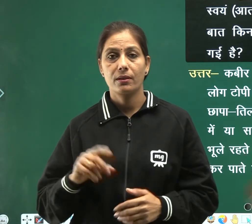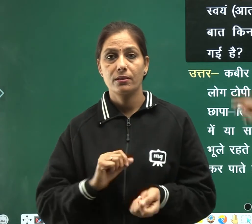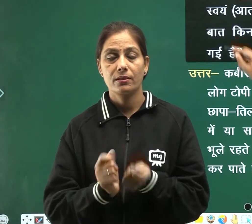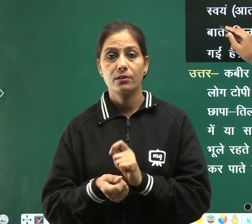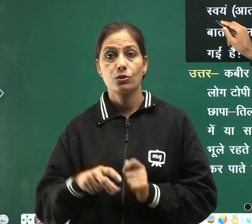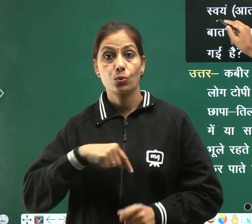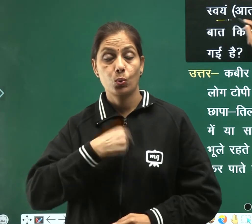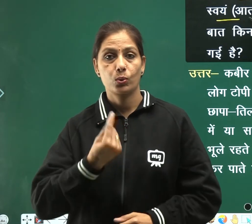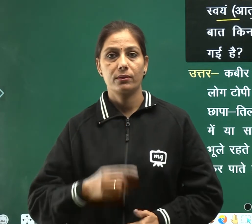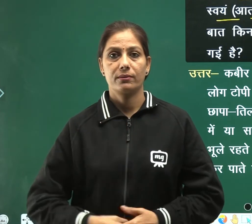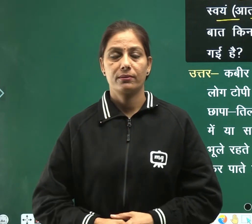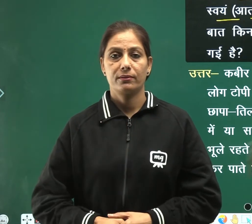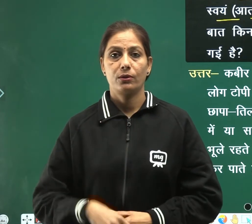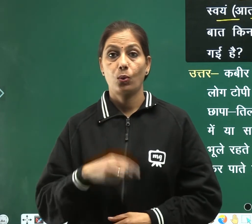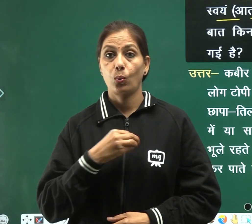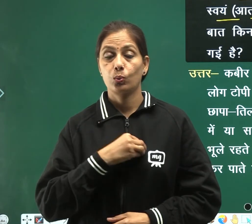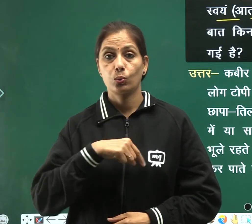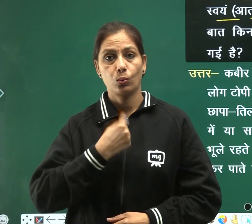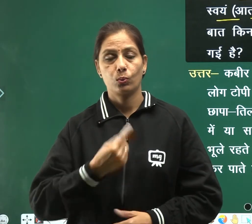स्वयं आत्म को